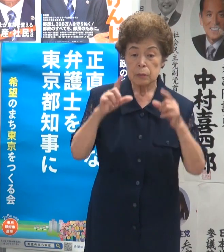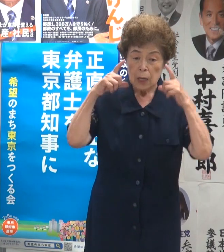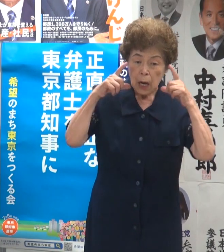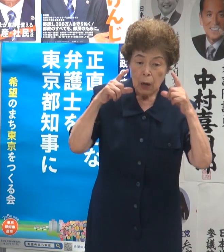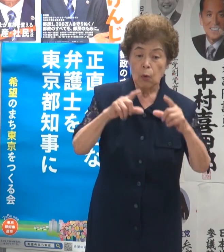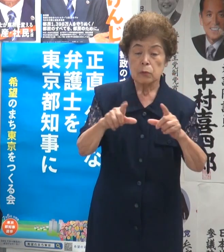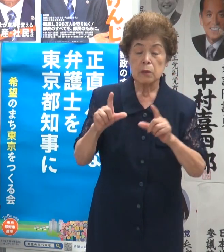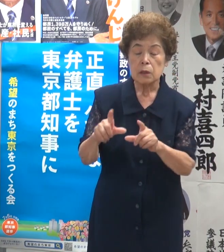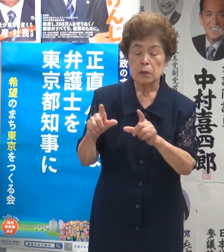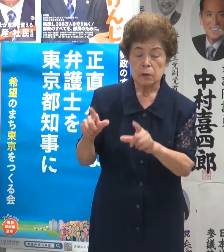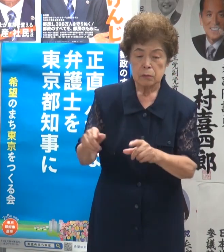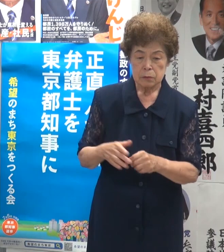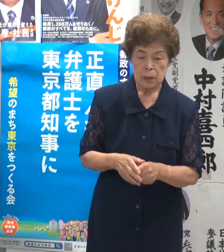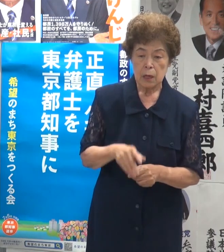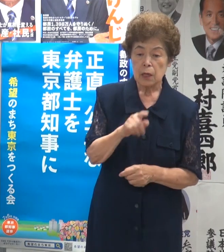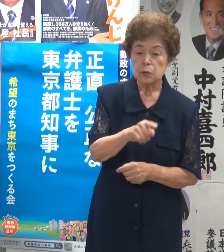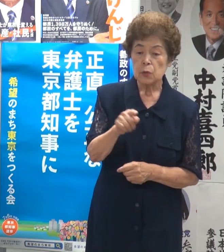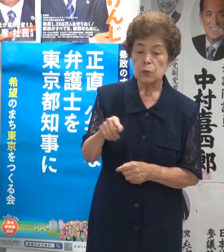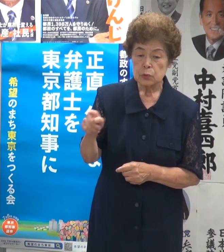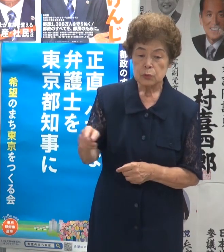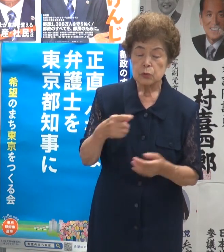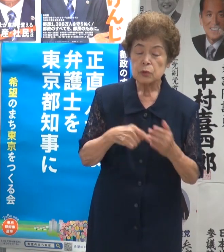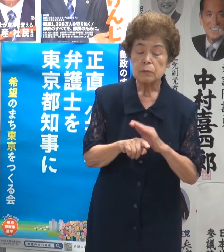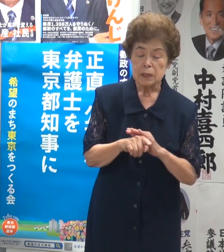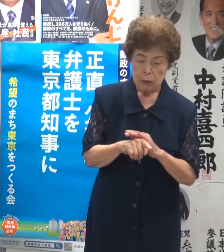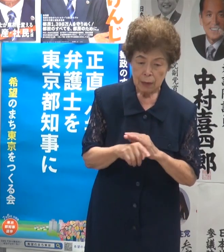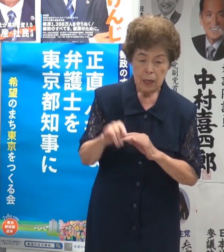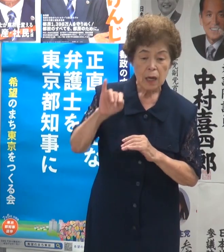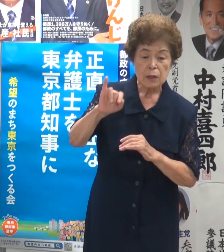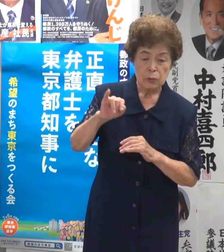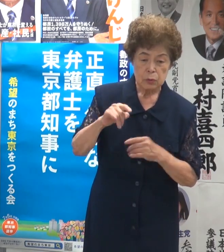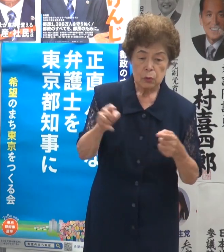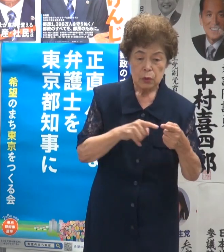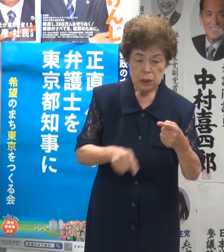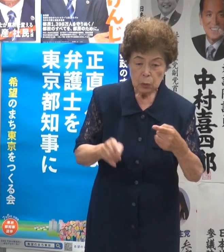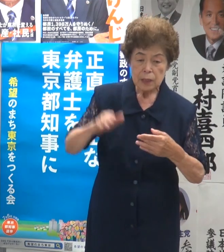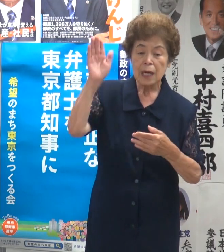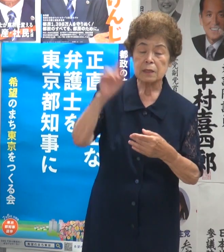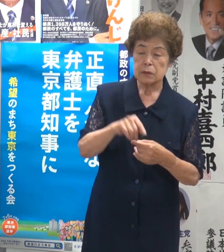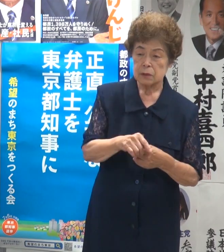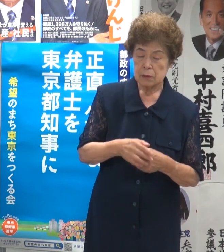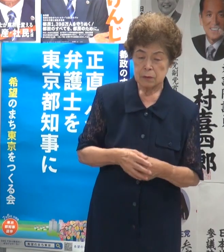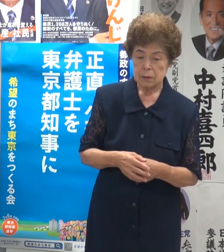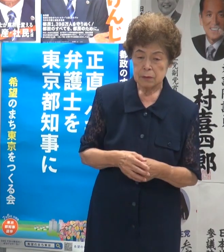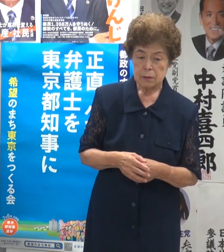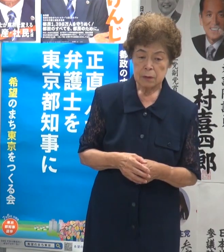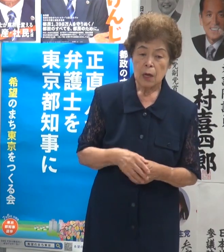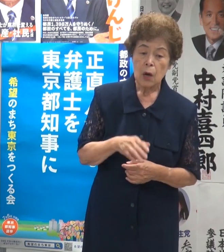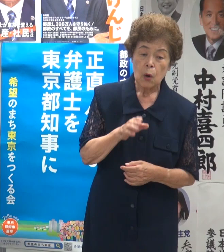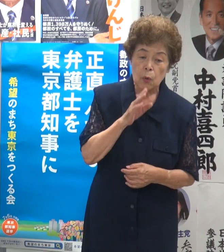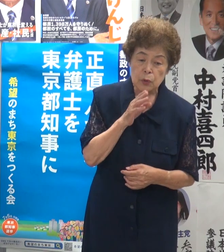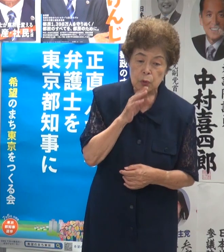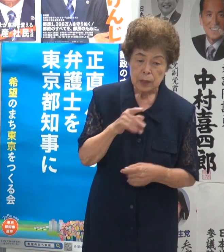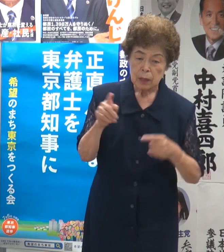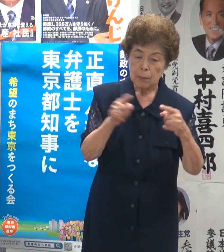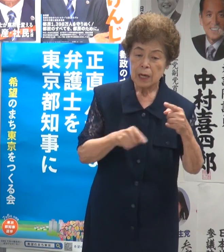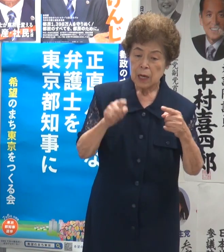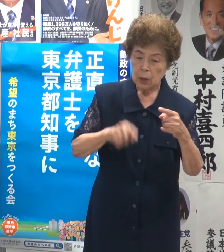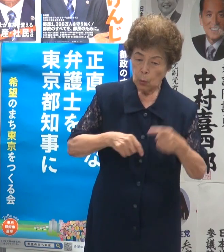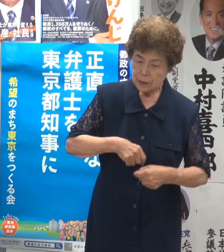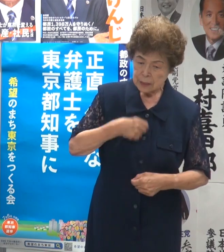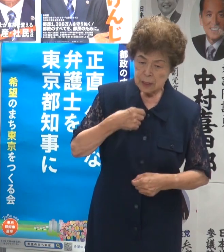から地上波の露出っていう面では彼女の一人勝ちなんですね。 だから本来なら公正な選挙